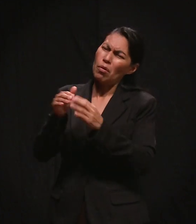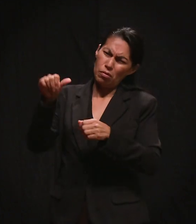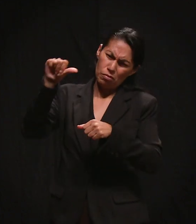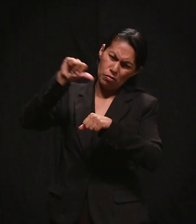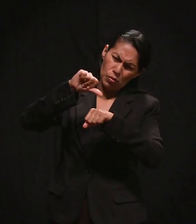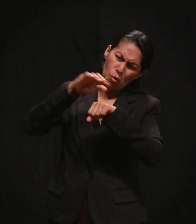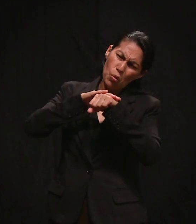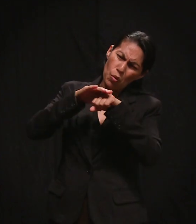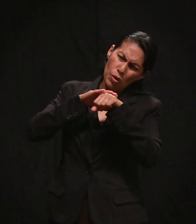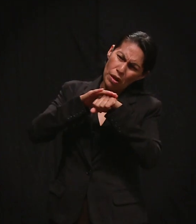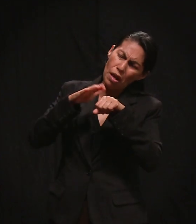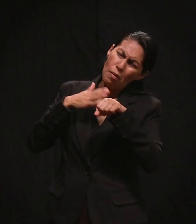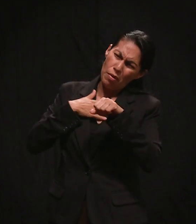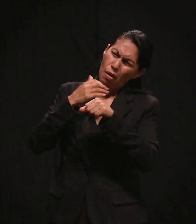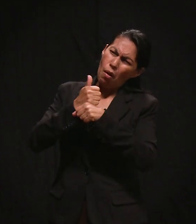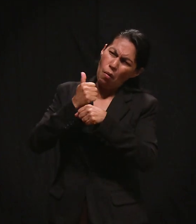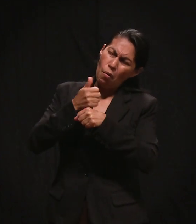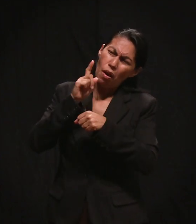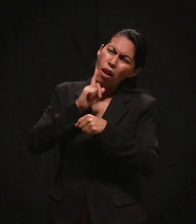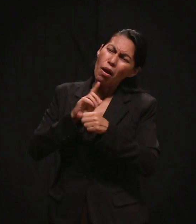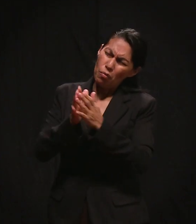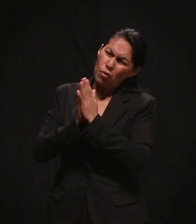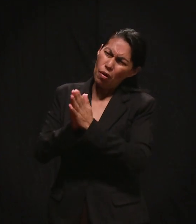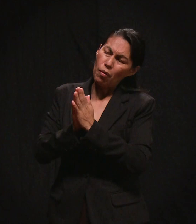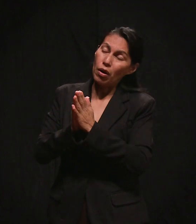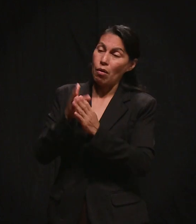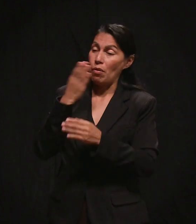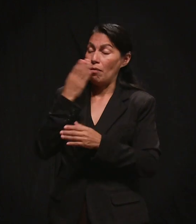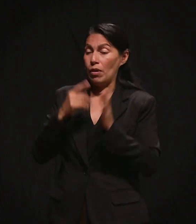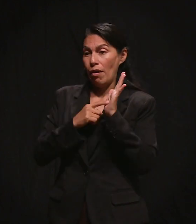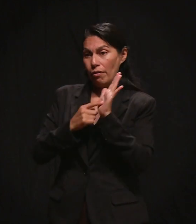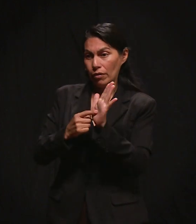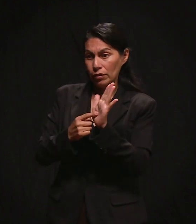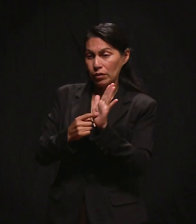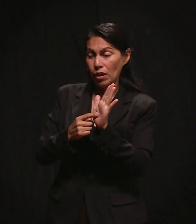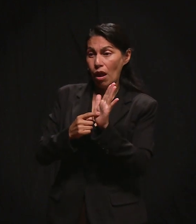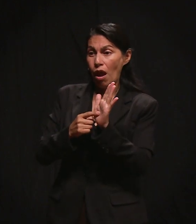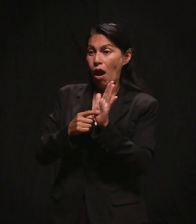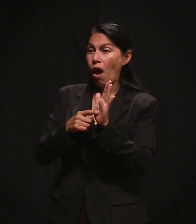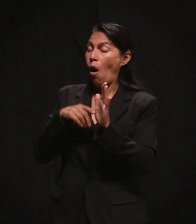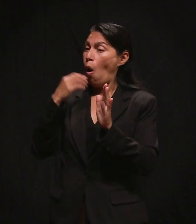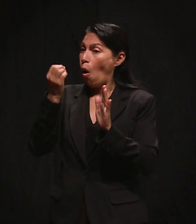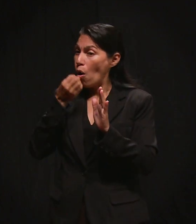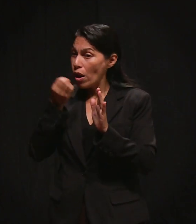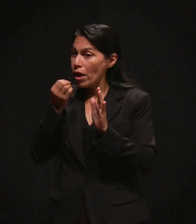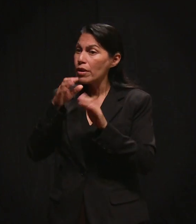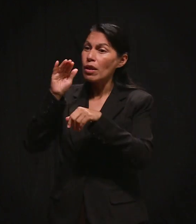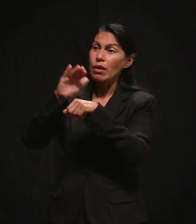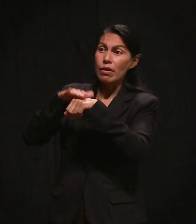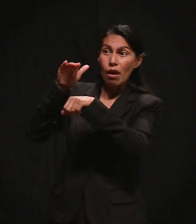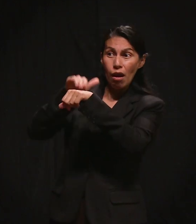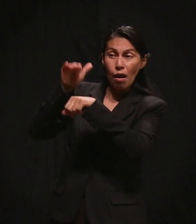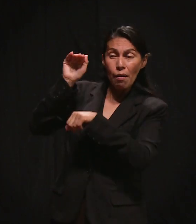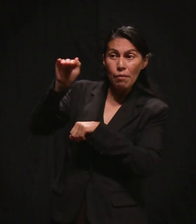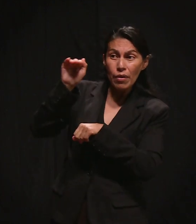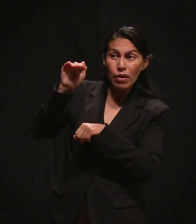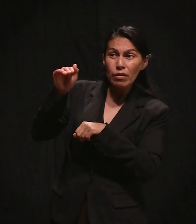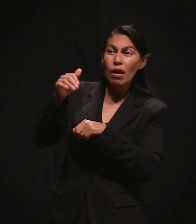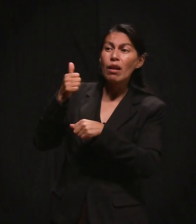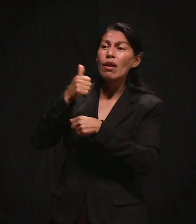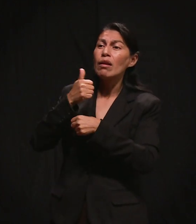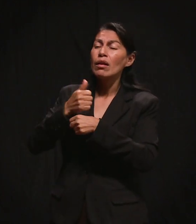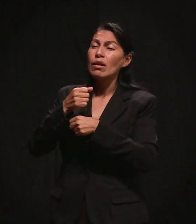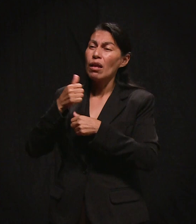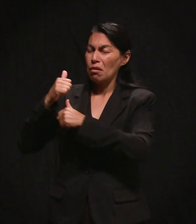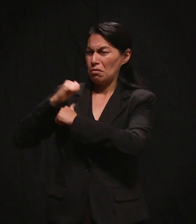ancianos y que lo unjan y Exacto. que oren y la oración de fe puede sanar al enfermo. Así que nosotros quisimos pedirle eso al